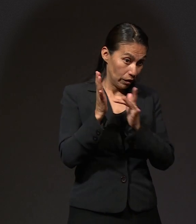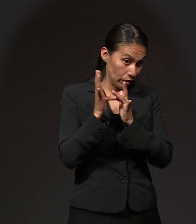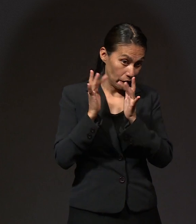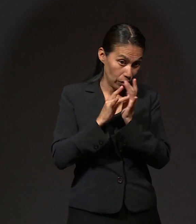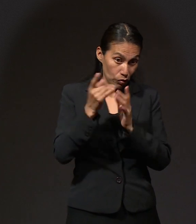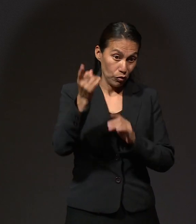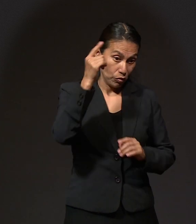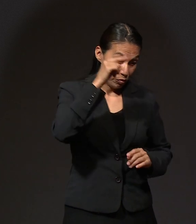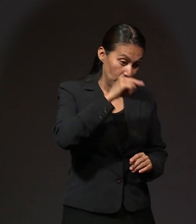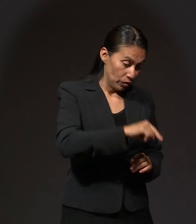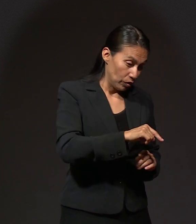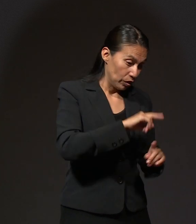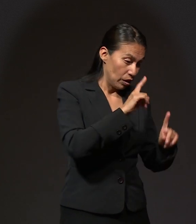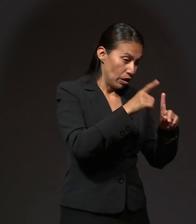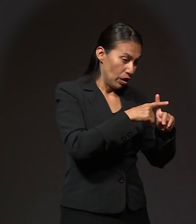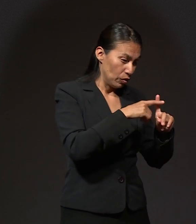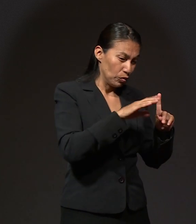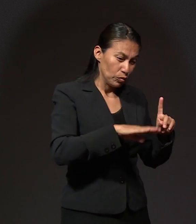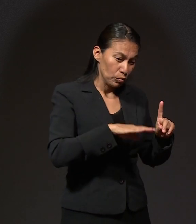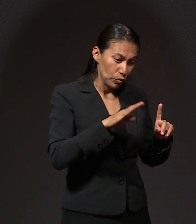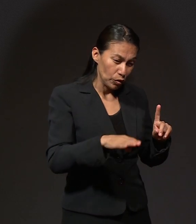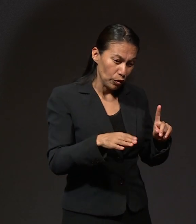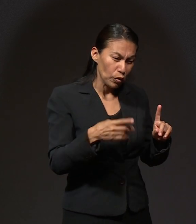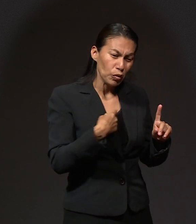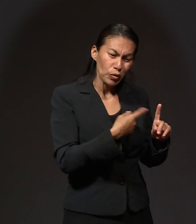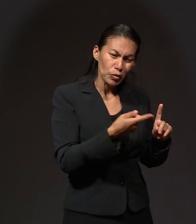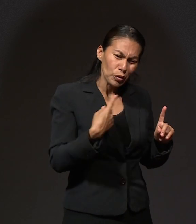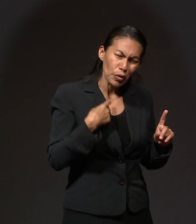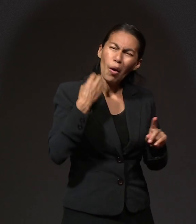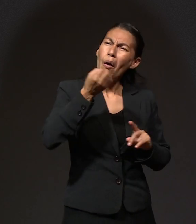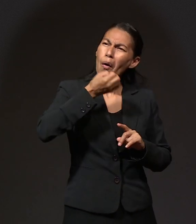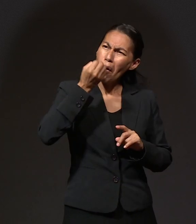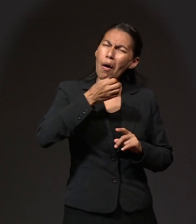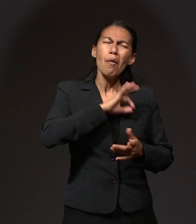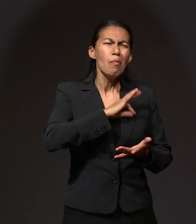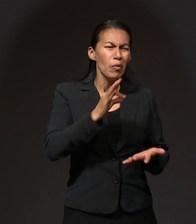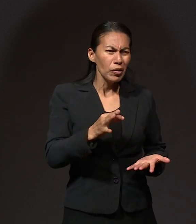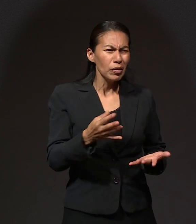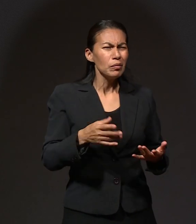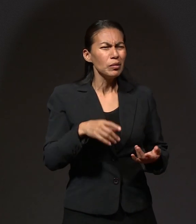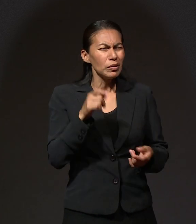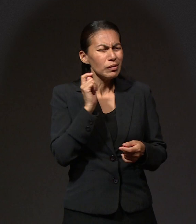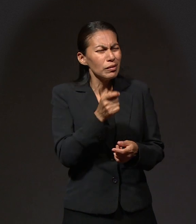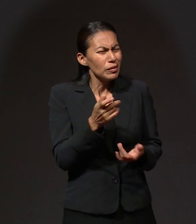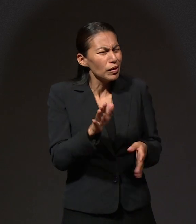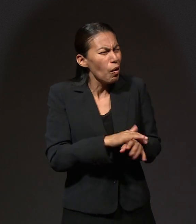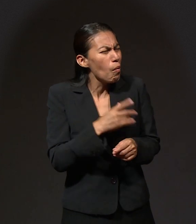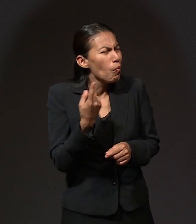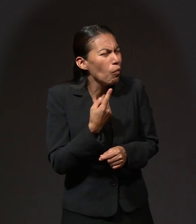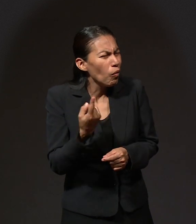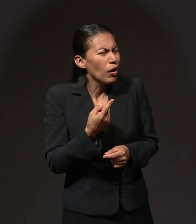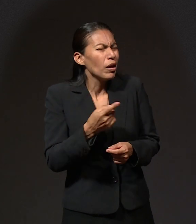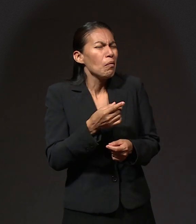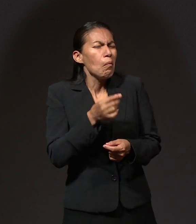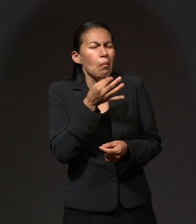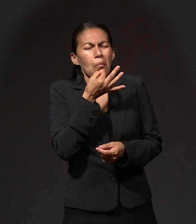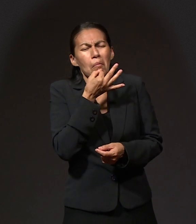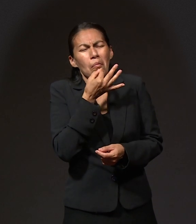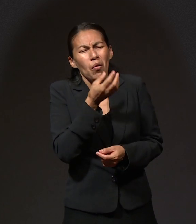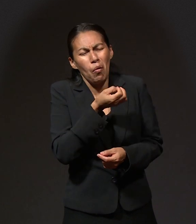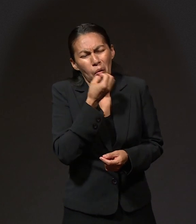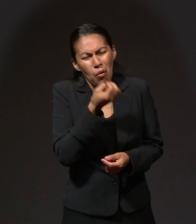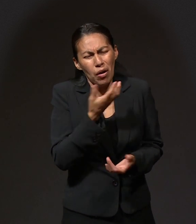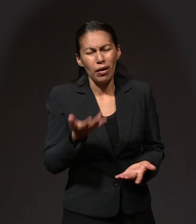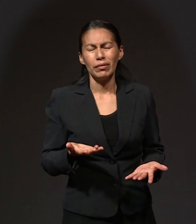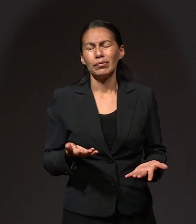sangre de su propio hijo. ¿Por qué oramos tan poco? Estamos viviendo, Pastor, de acuerdo a la palabra de